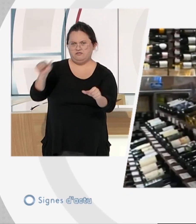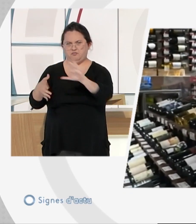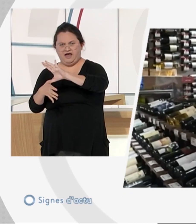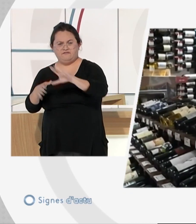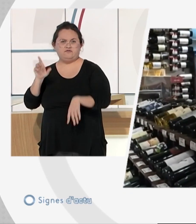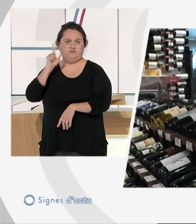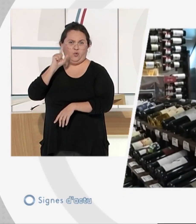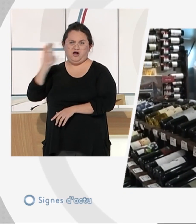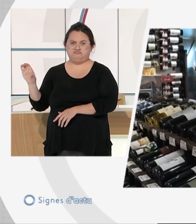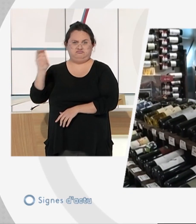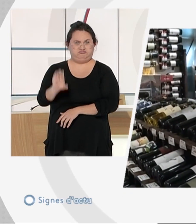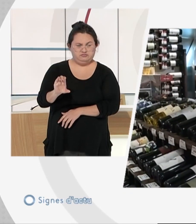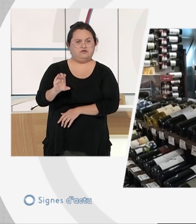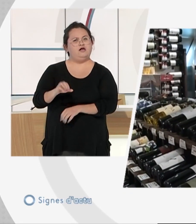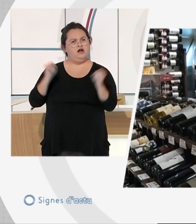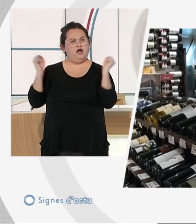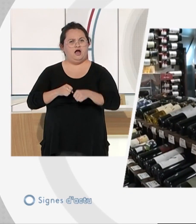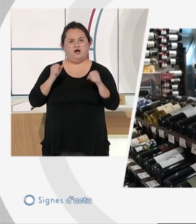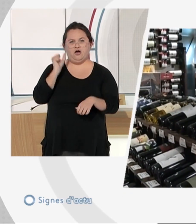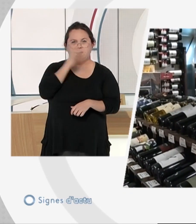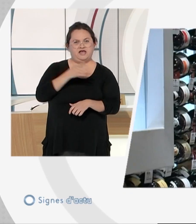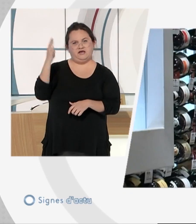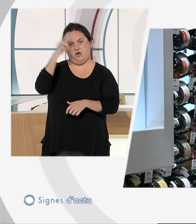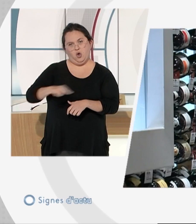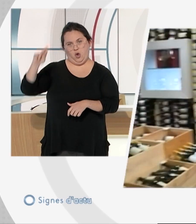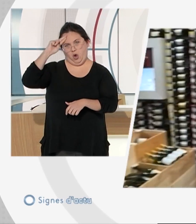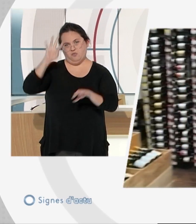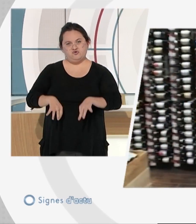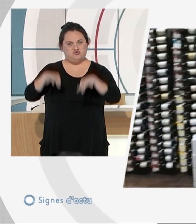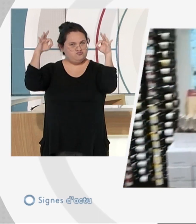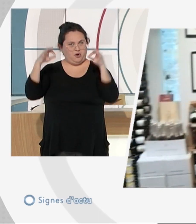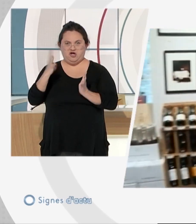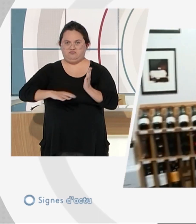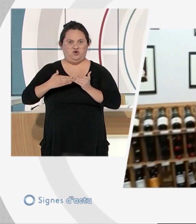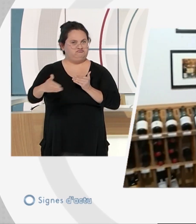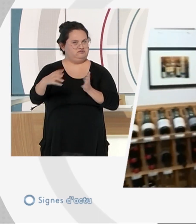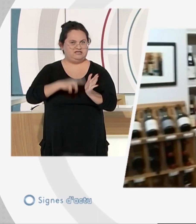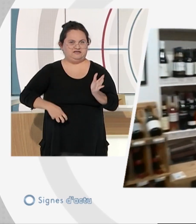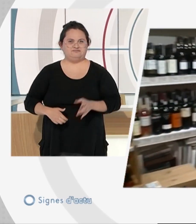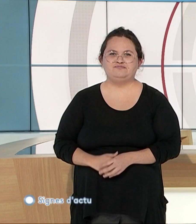versées aux deux groupes. Un accord États-Unis-Union européenne suspend ces taxes pendant 4 mois.